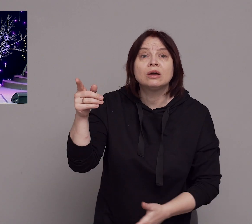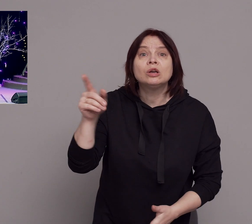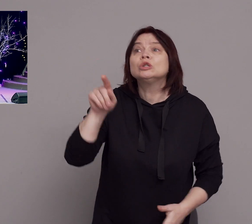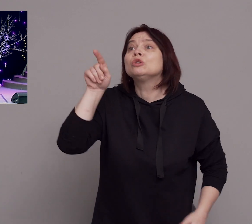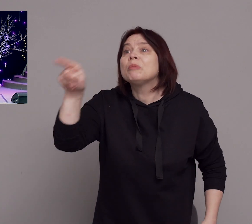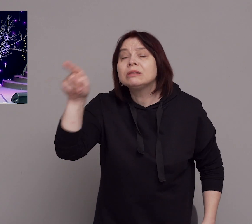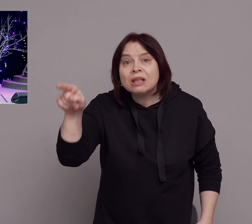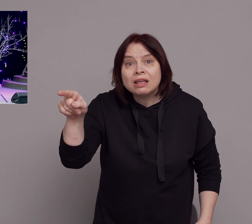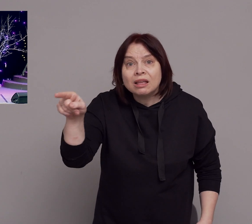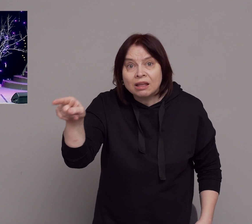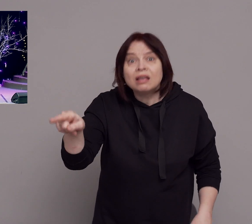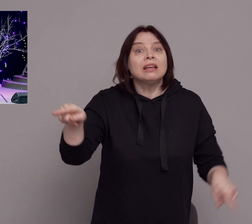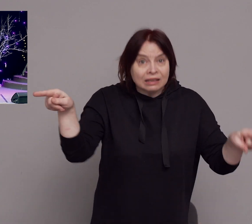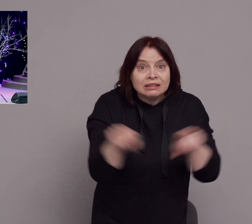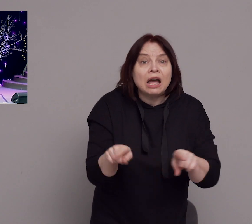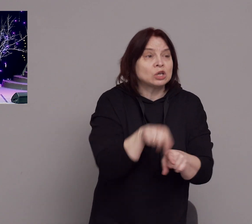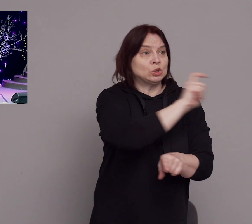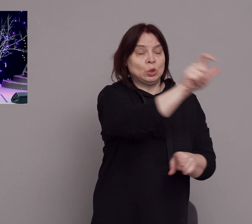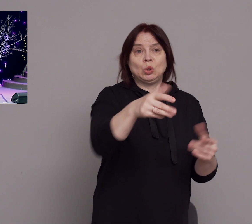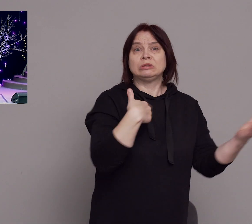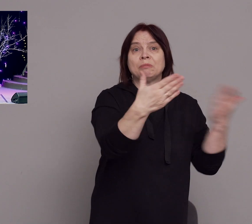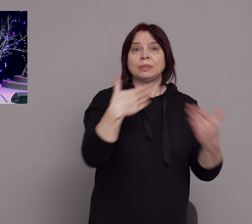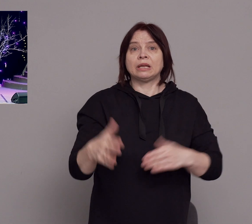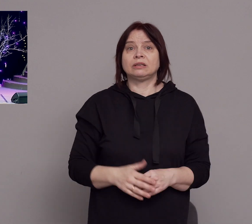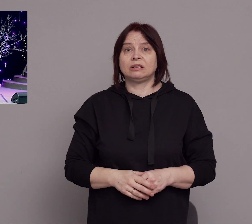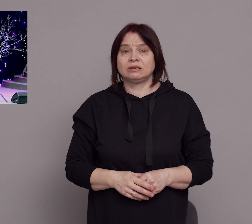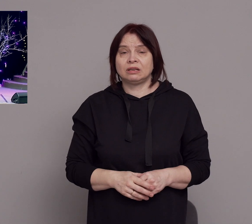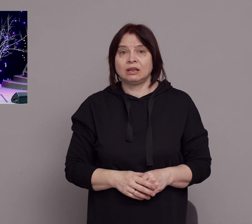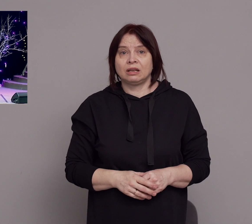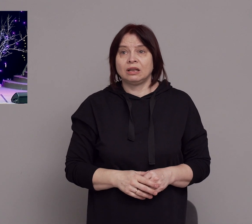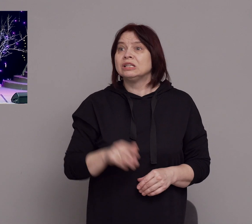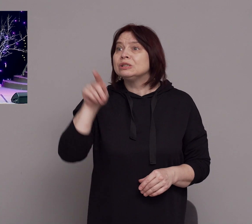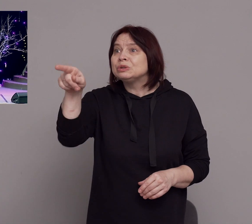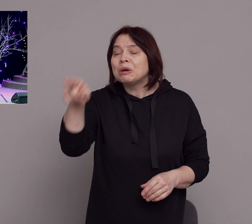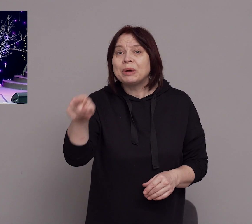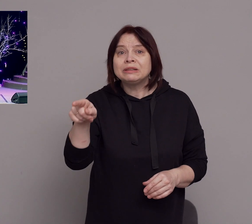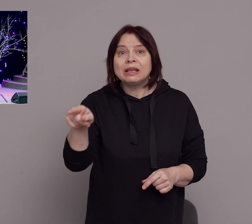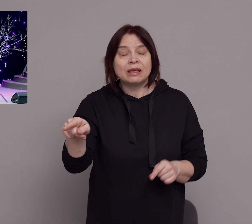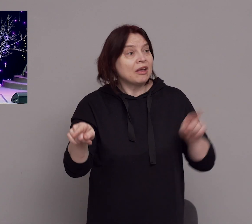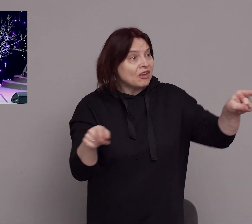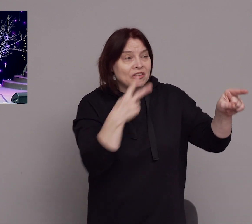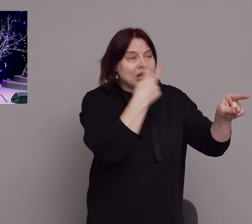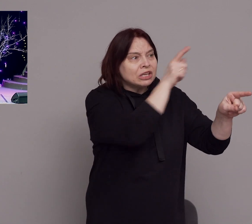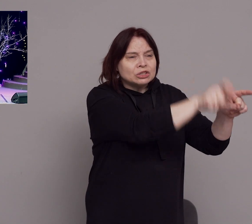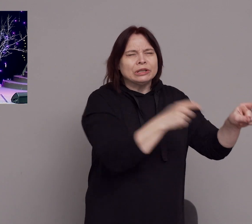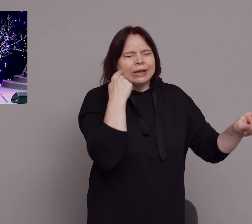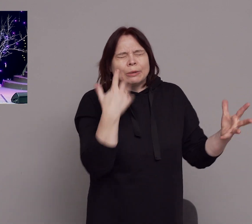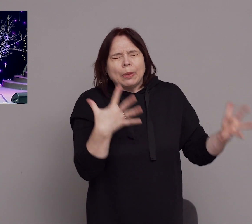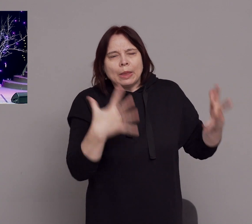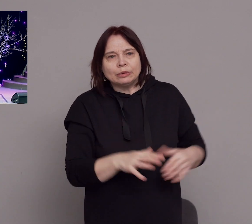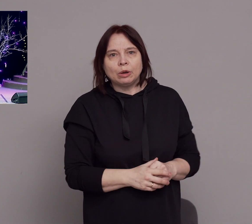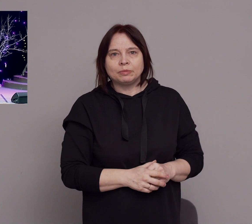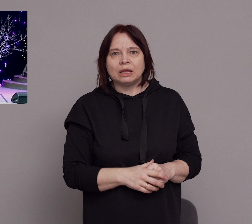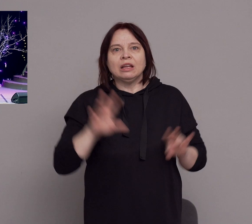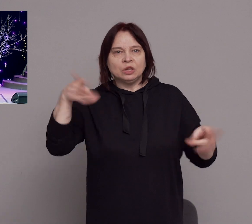хочу, чтобы вы относились к людям так, как относился Христос». Что это значит для нас? Значит ли это, что мы должны